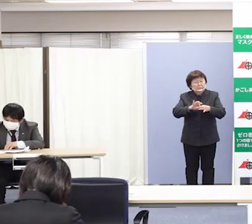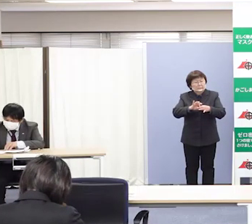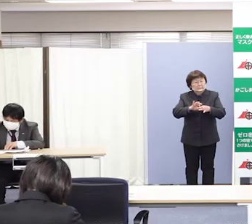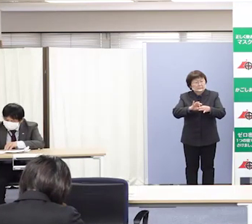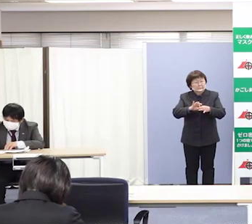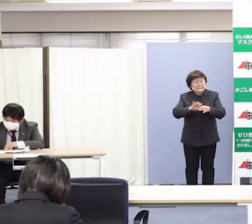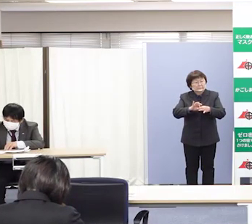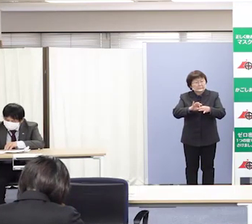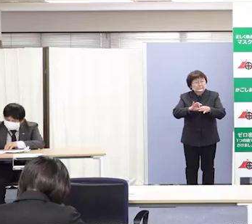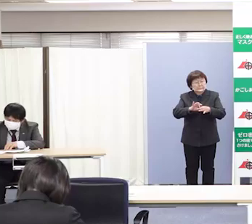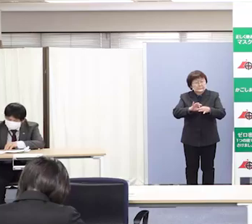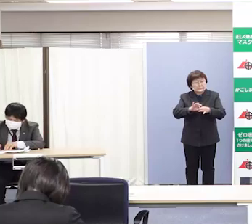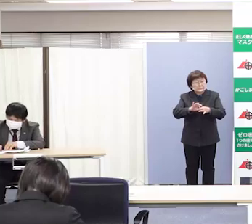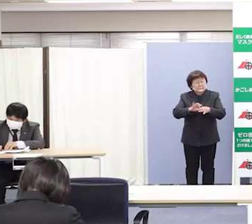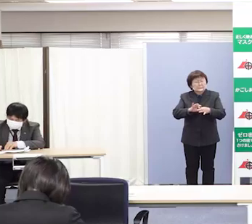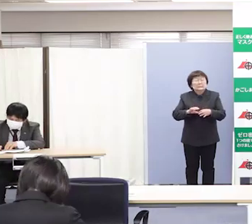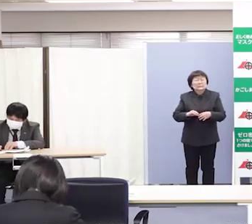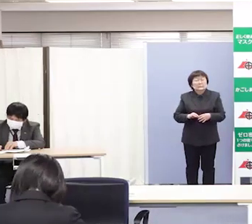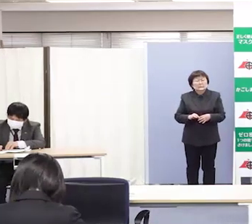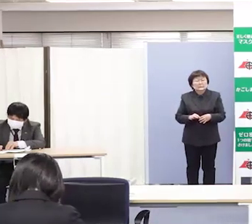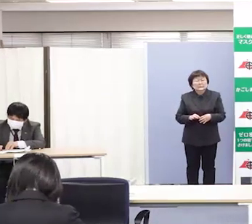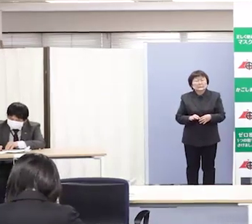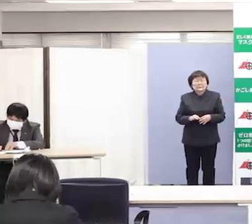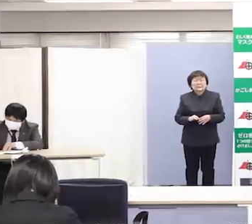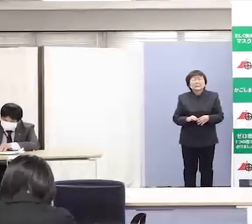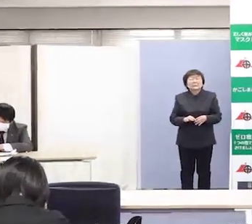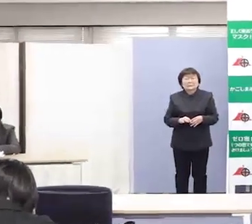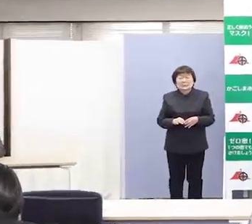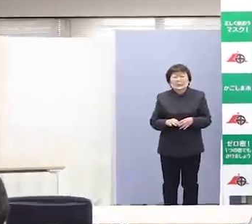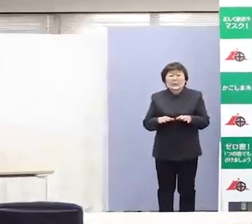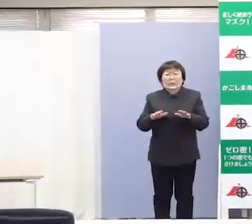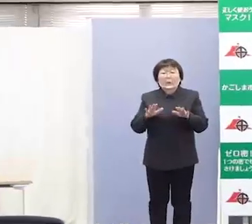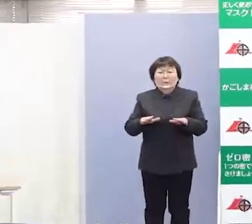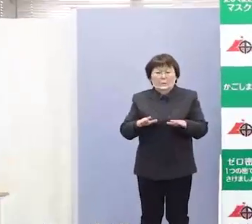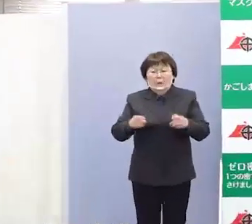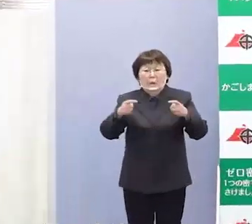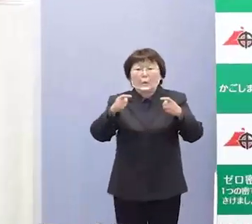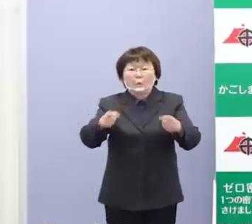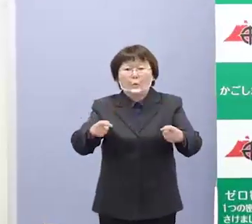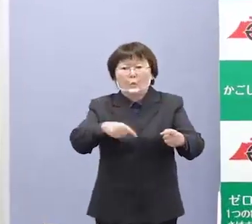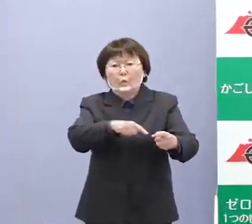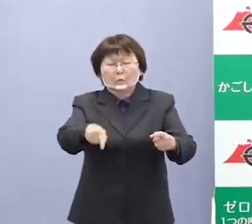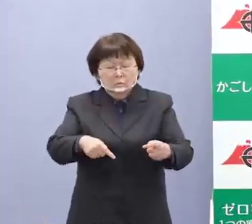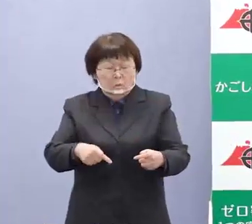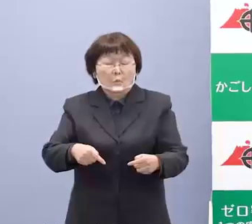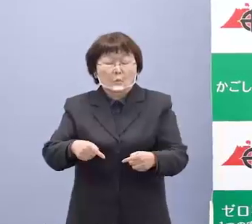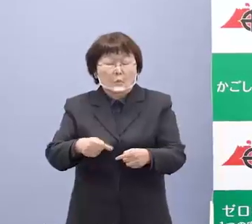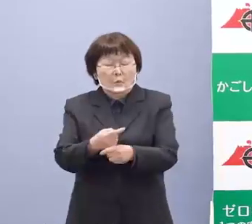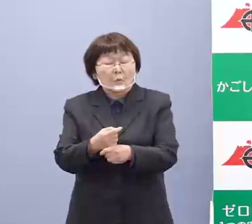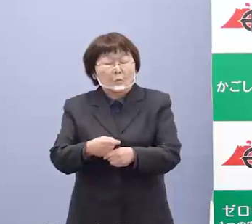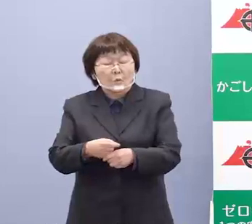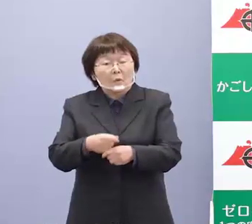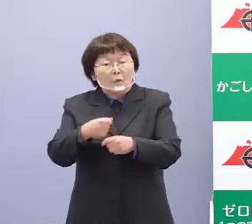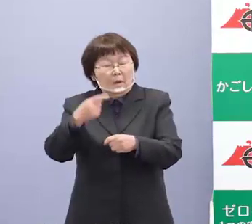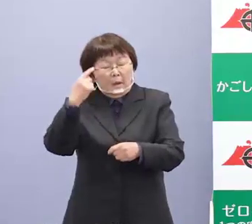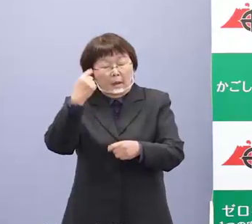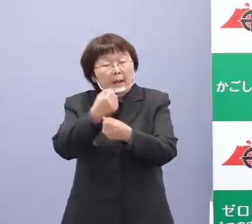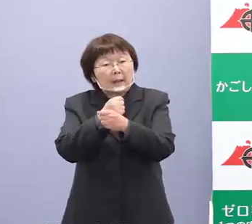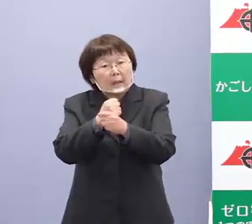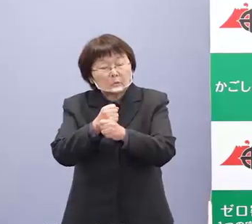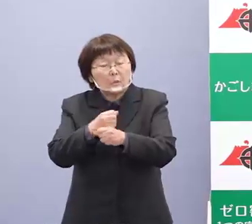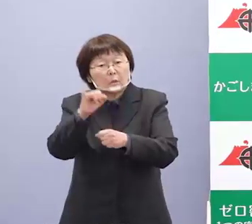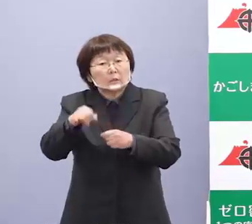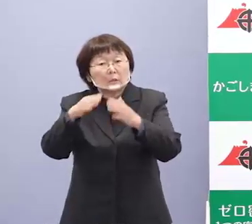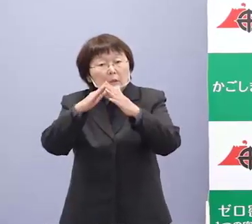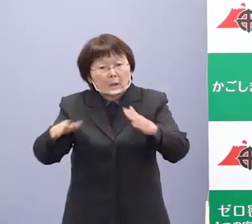としてどのように受け止められていますでしょうか。 はい、まず今回本校区の利活用にかかる検討委員会が立ち上がったということで歓迎を